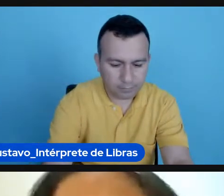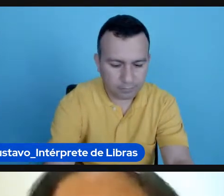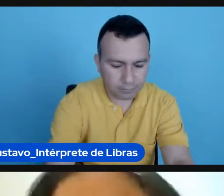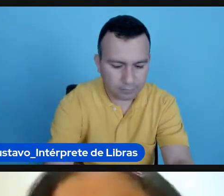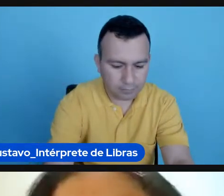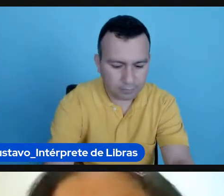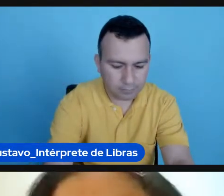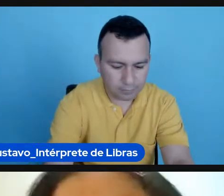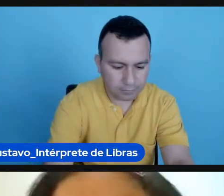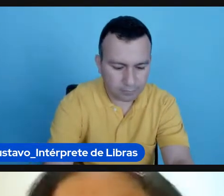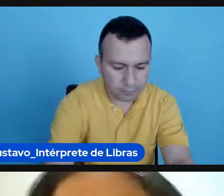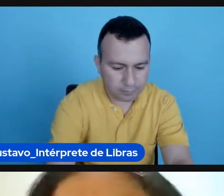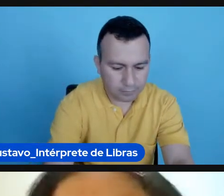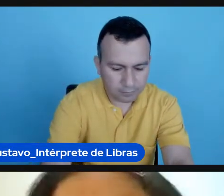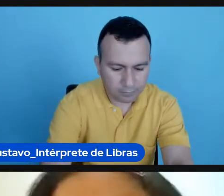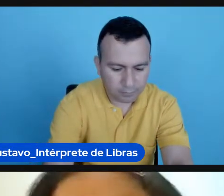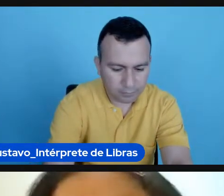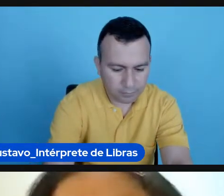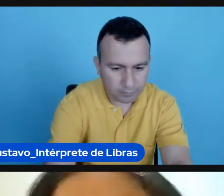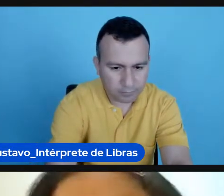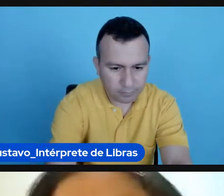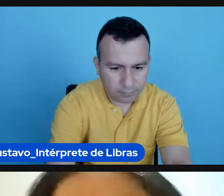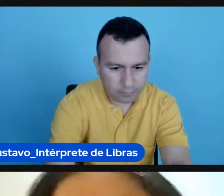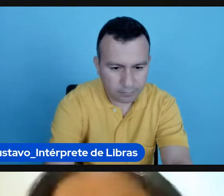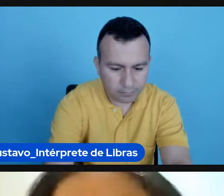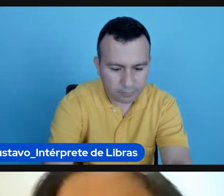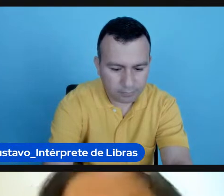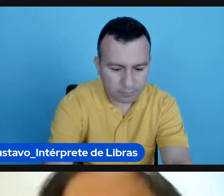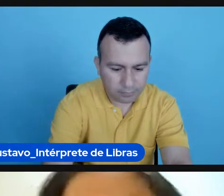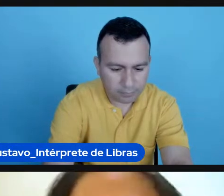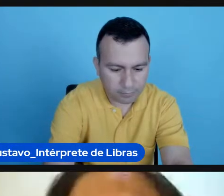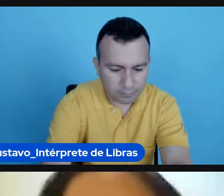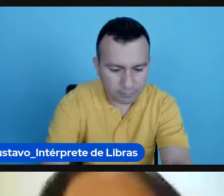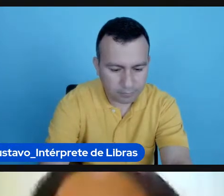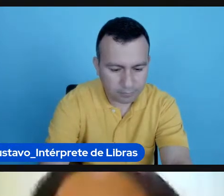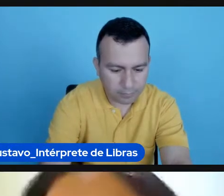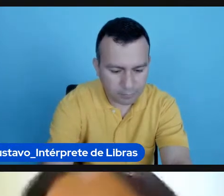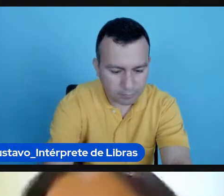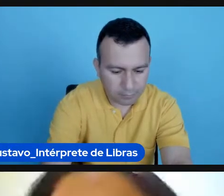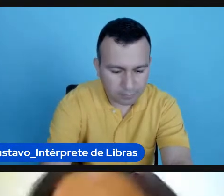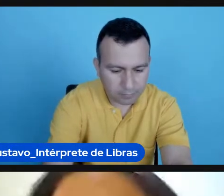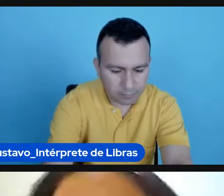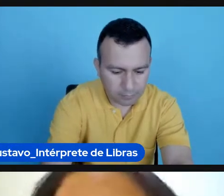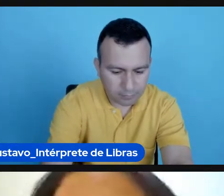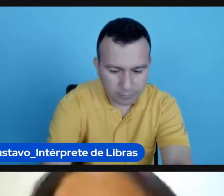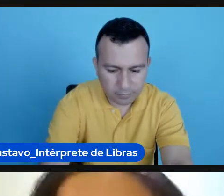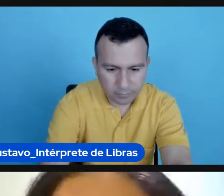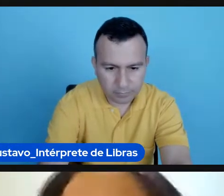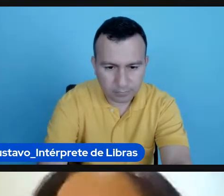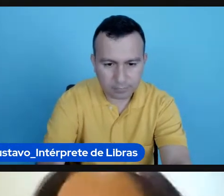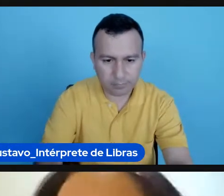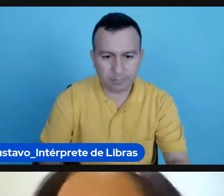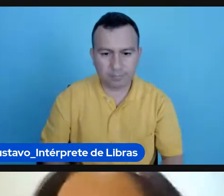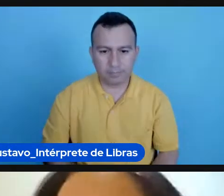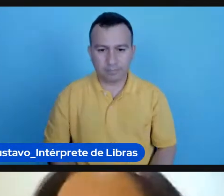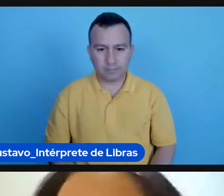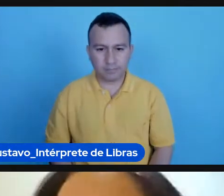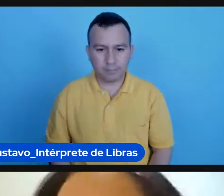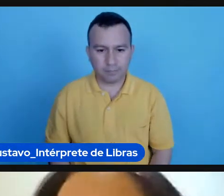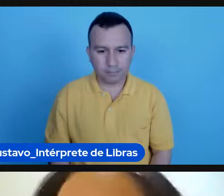simples a isso, uma vez que as pessoas estão chegando à